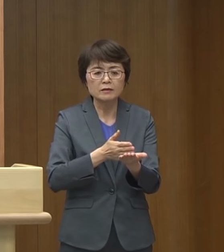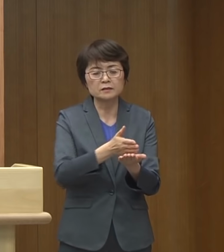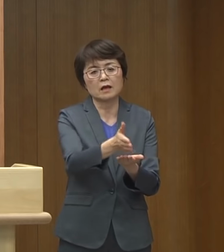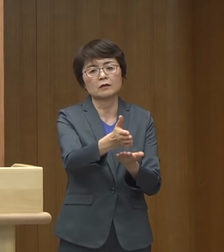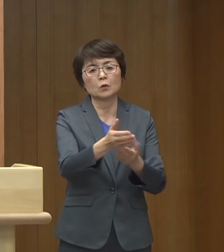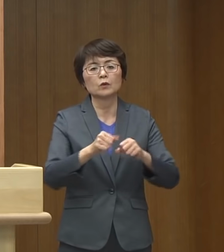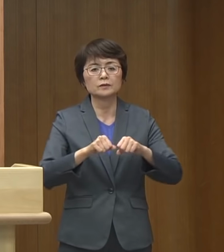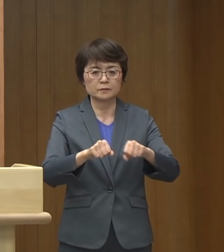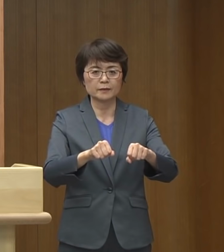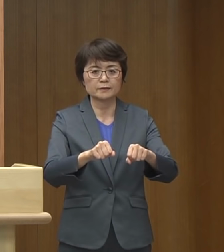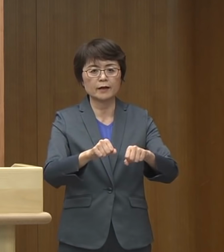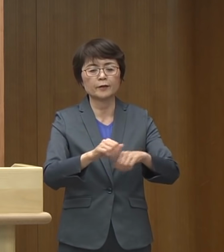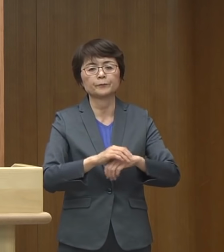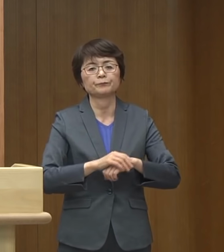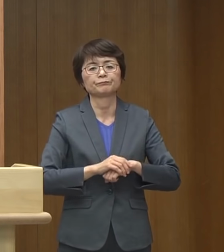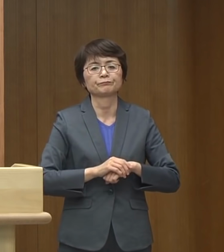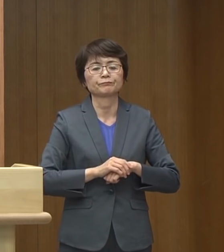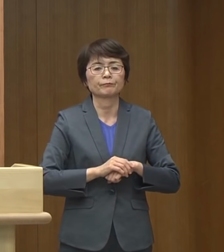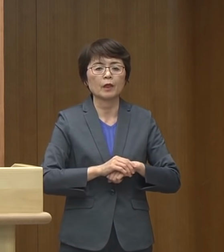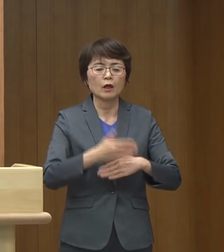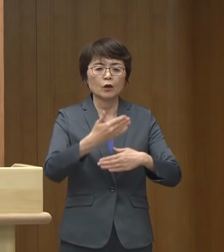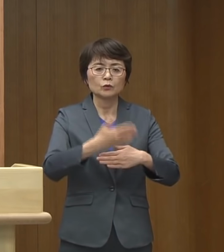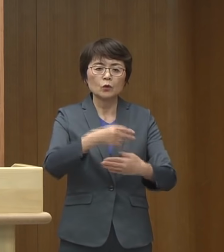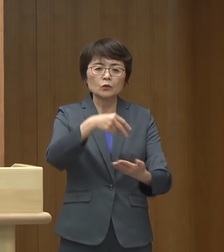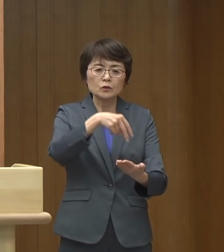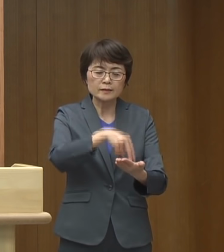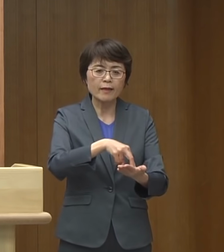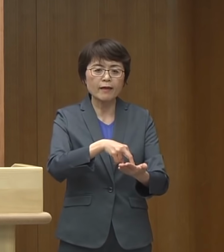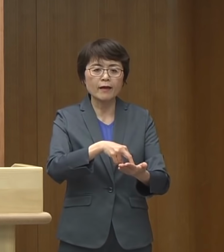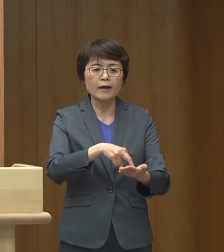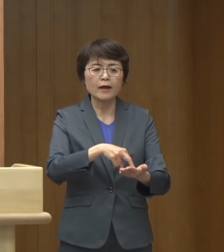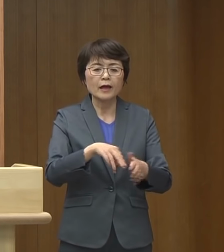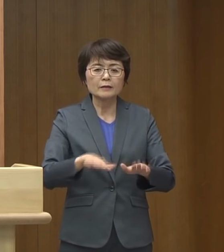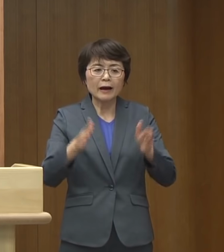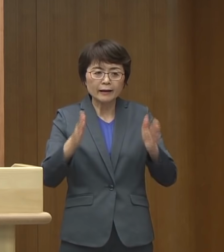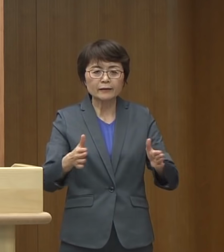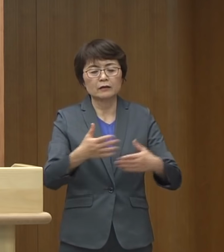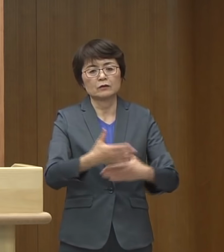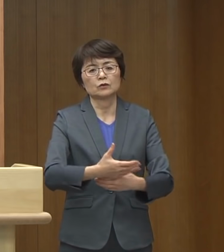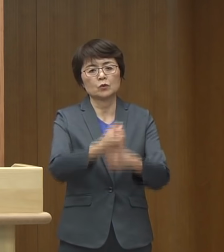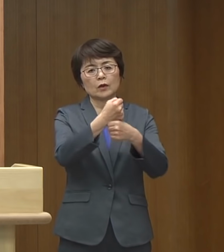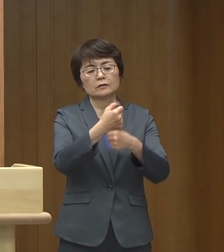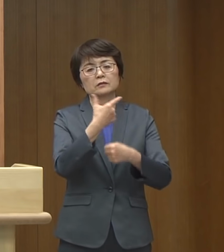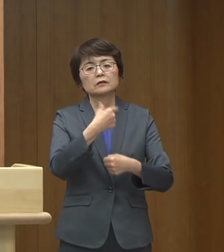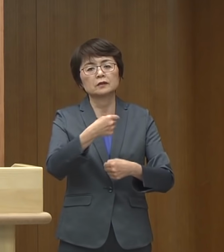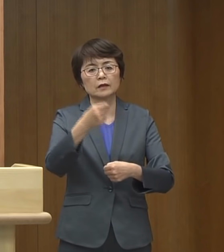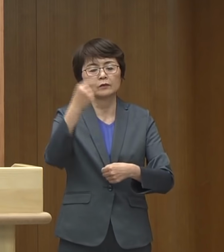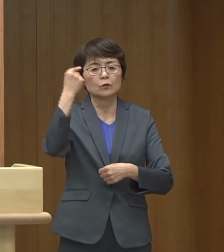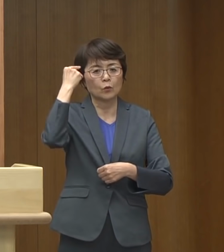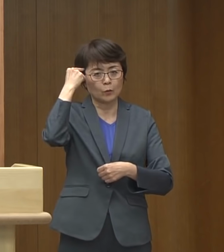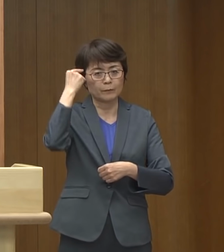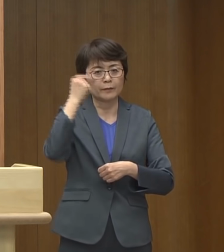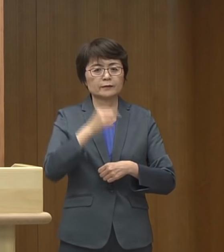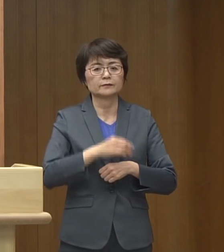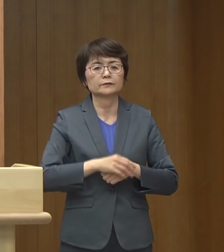、道として一旦総括をしたいというふうに思っております